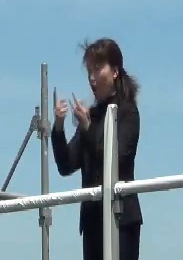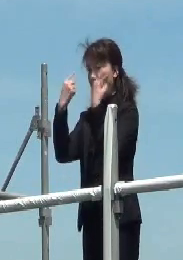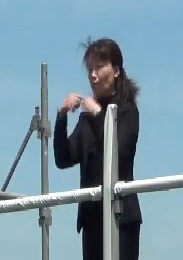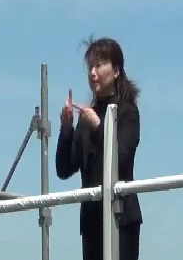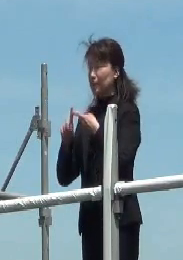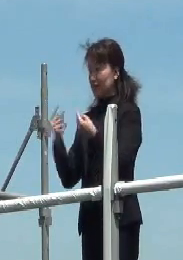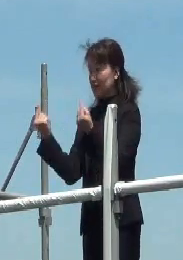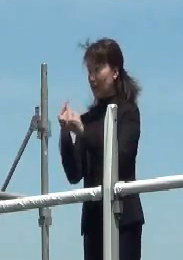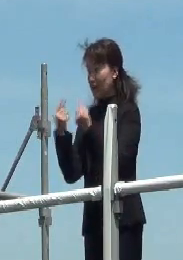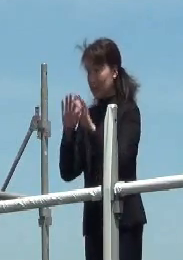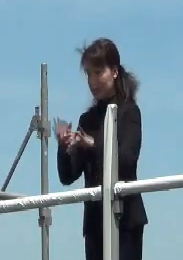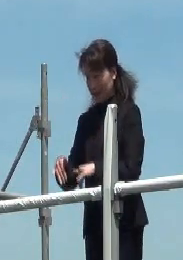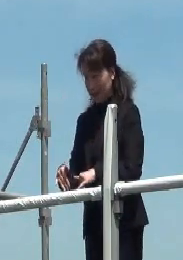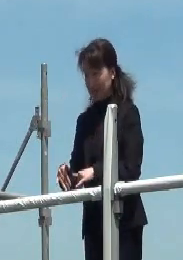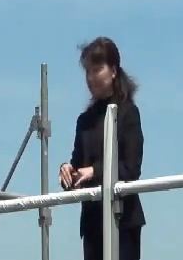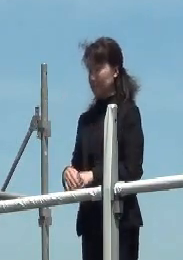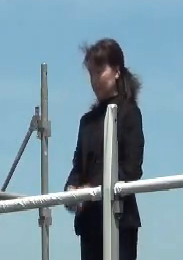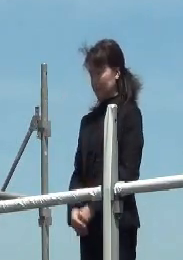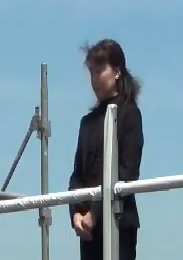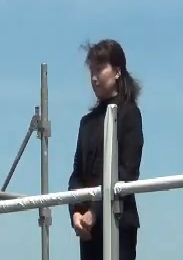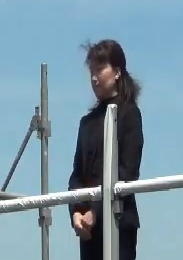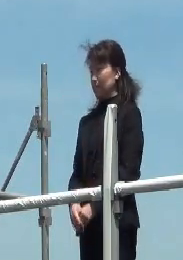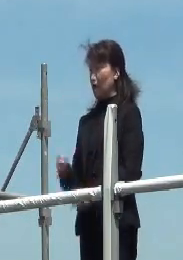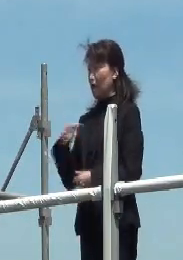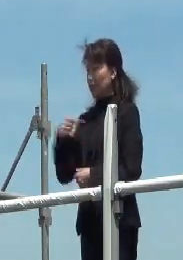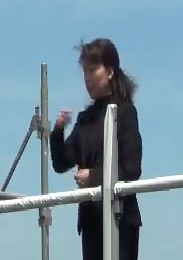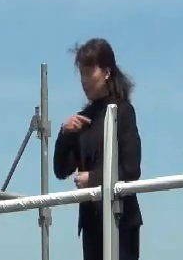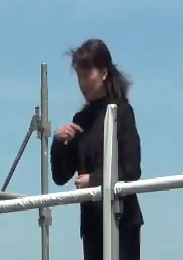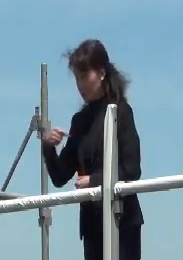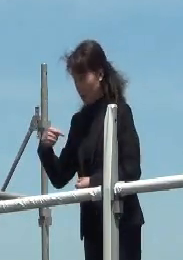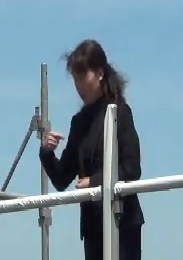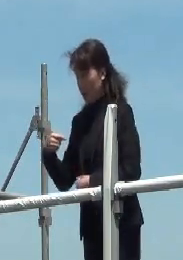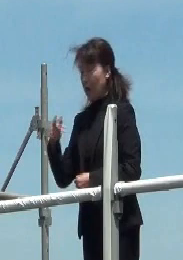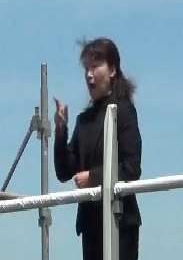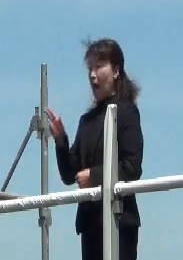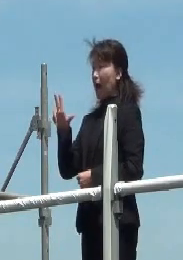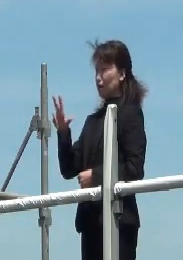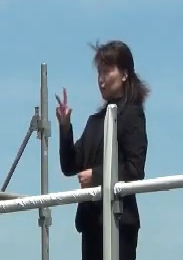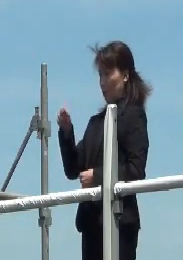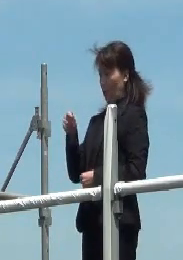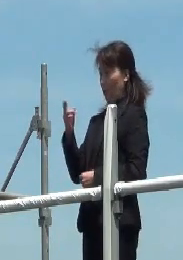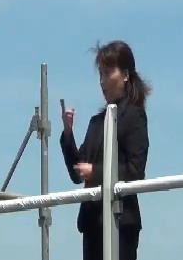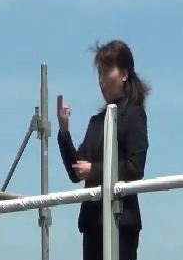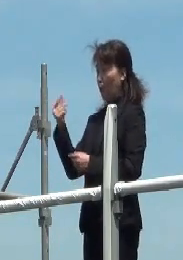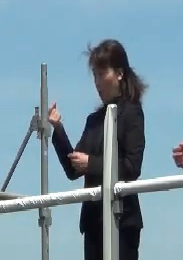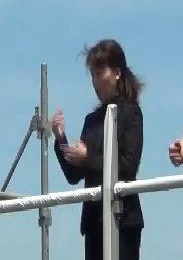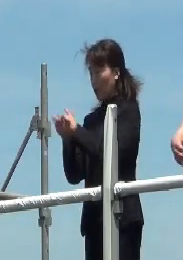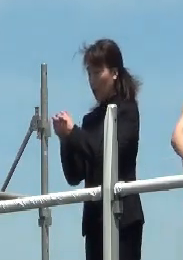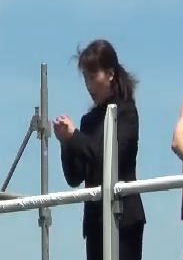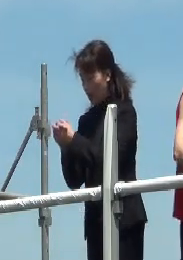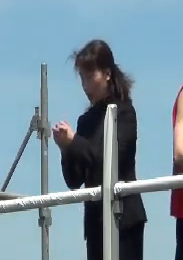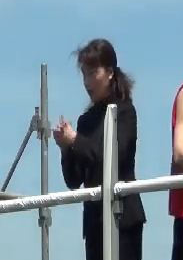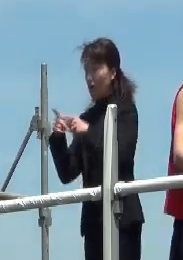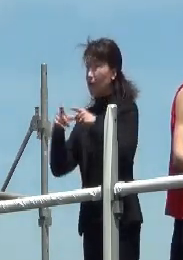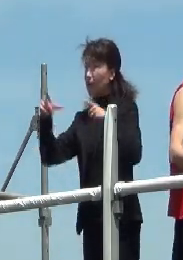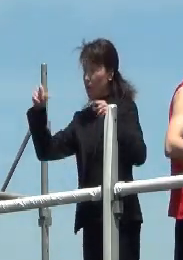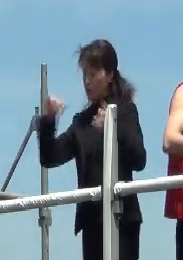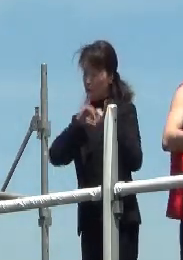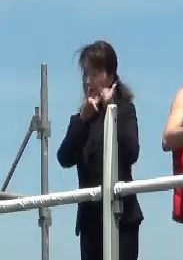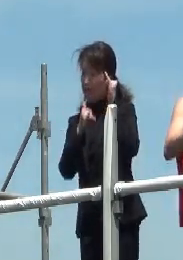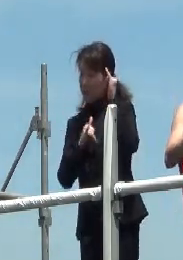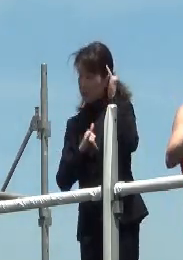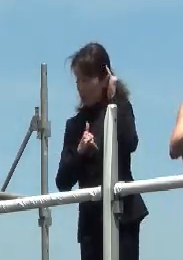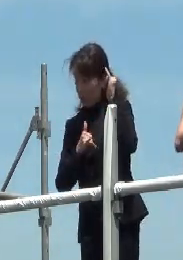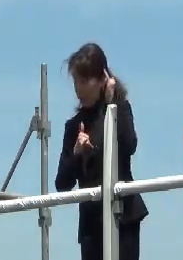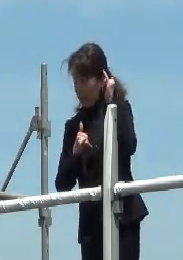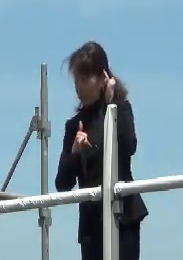てお届けいたしました。私たち春の友は日本の伝統